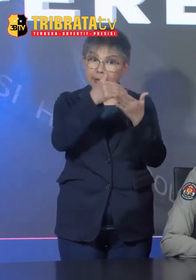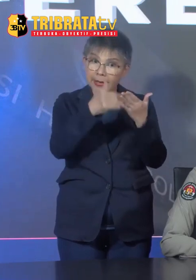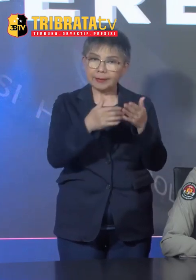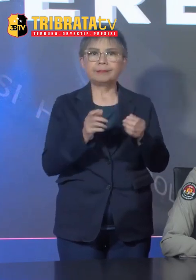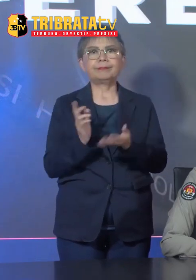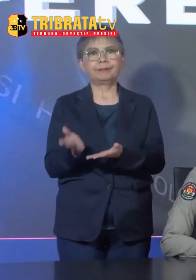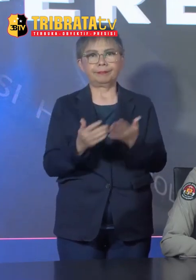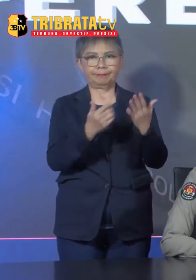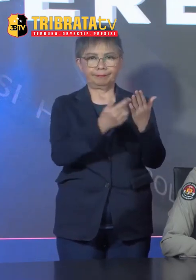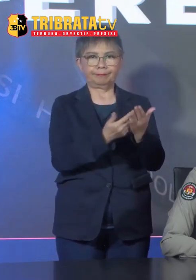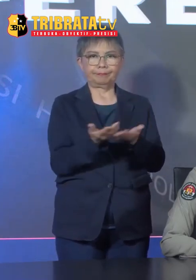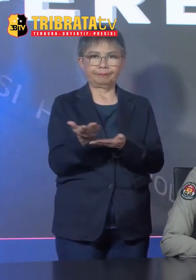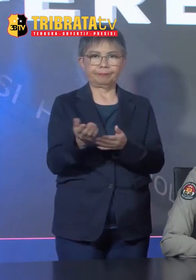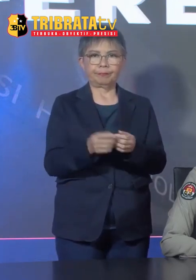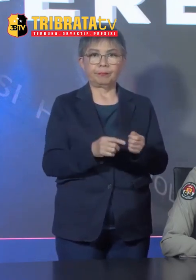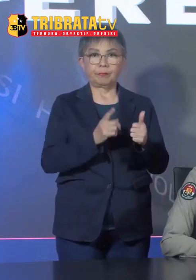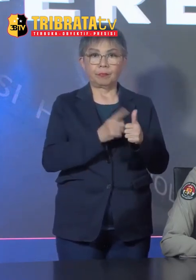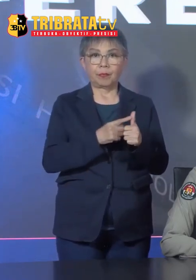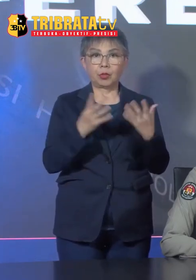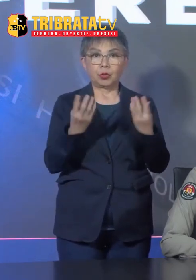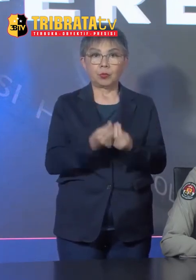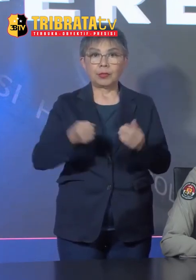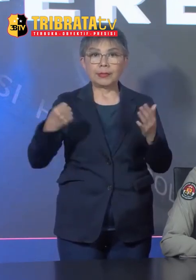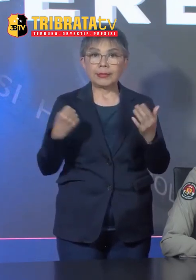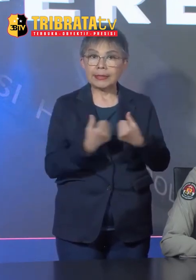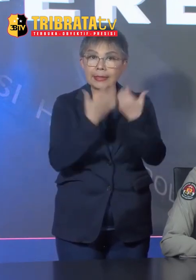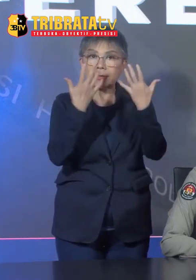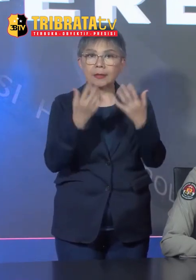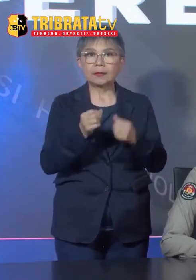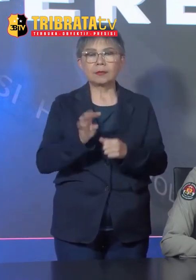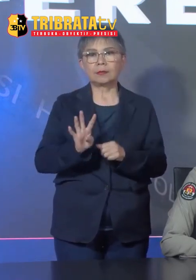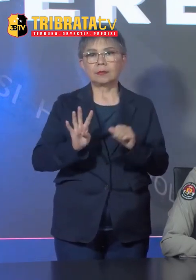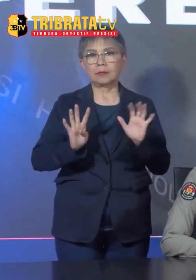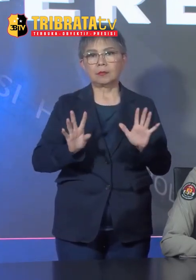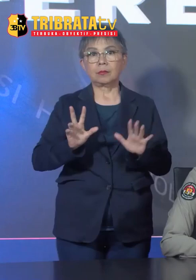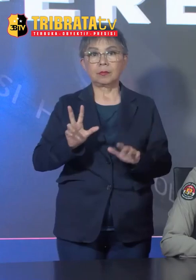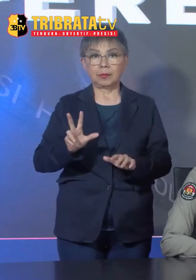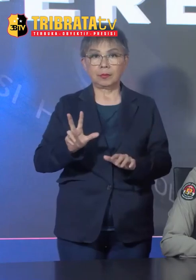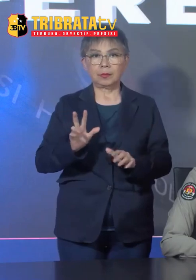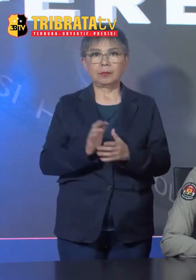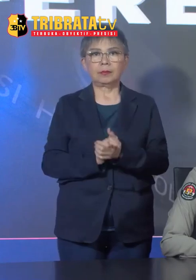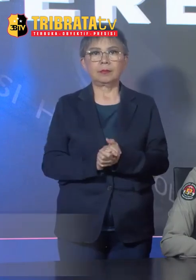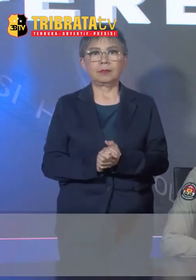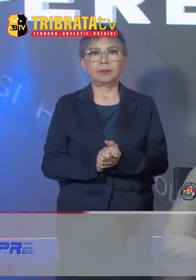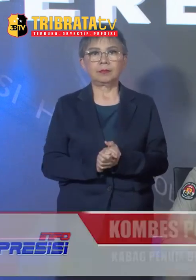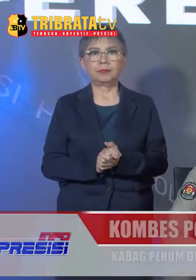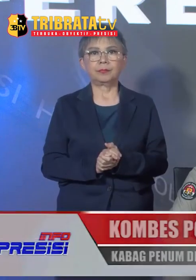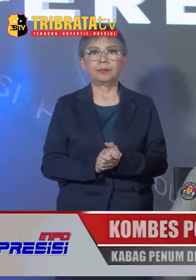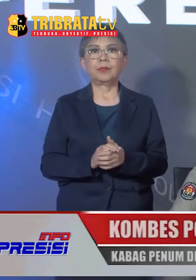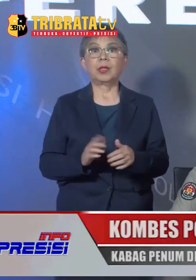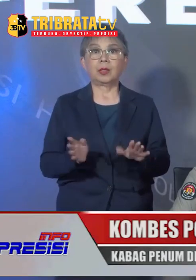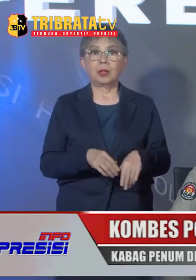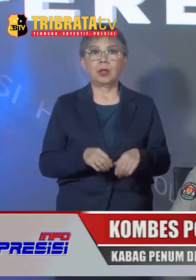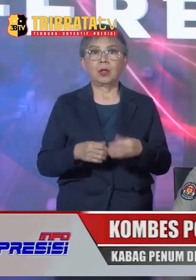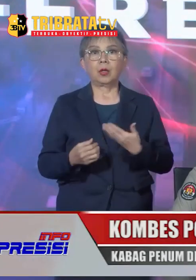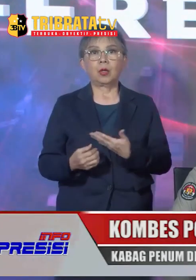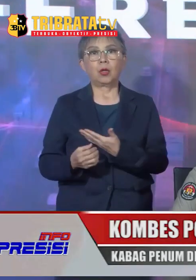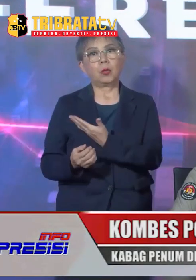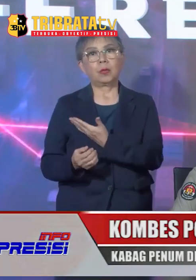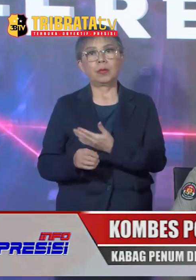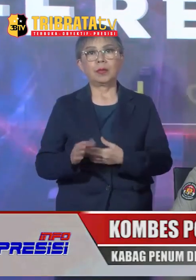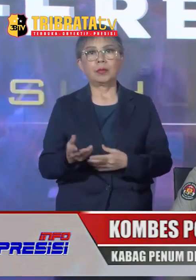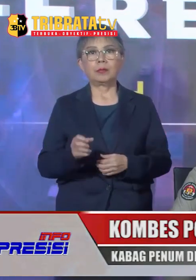rincian sebagai berikut Jumlah kecelakaan 493 kejadian korban meninggal